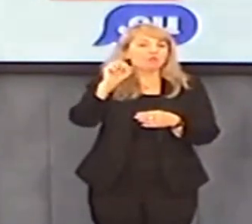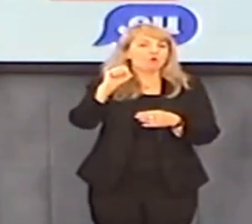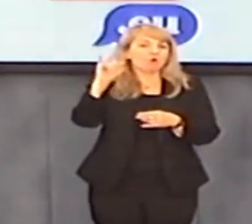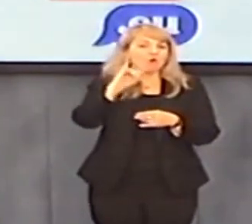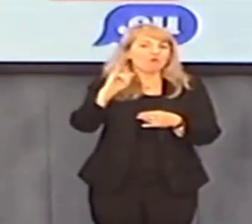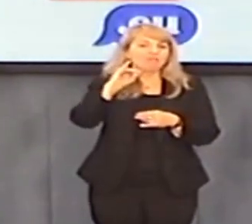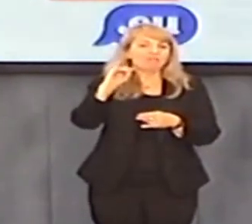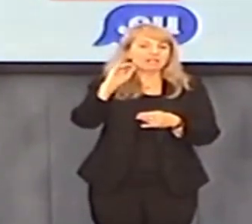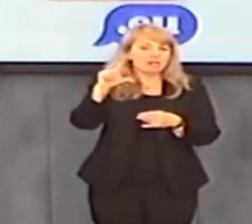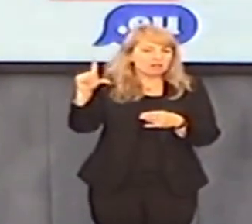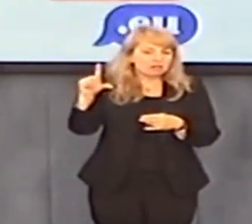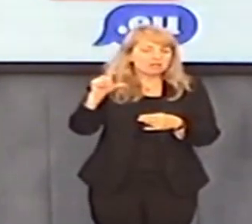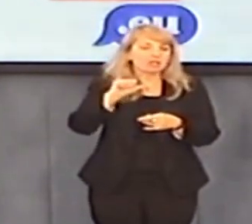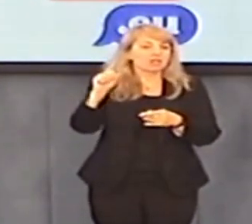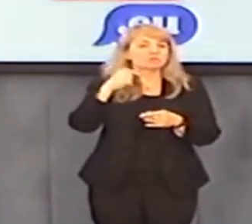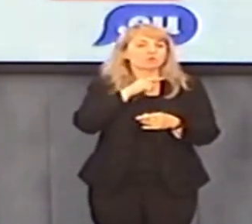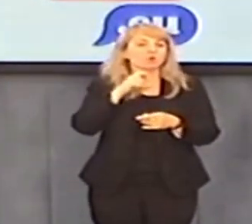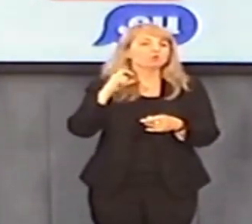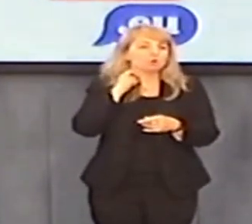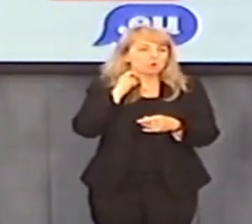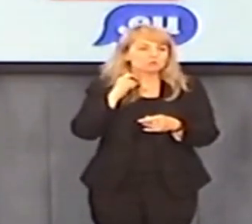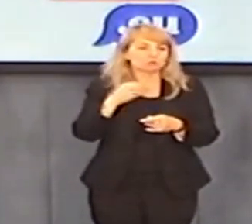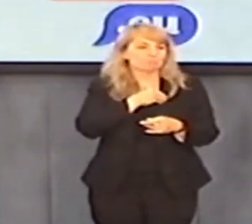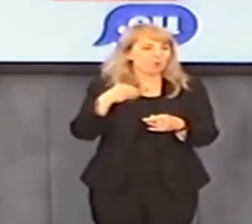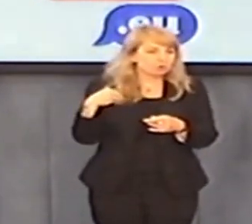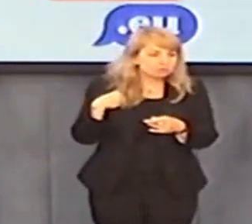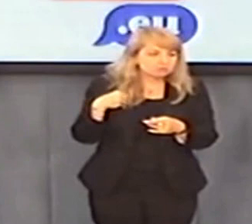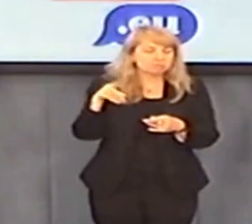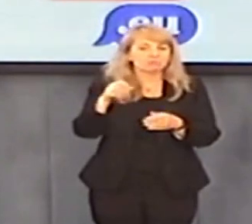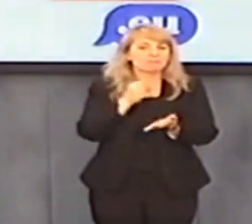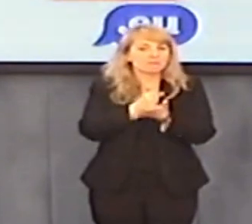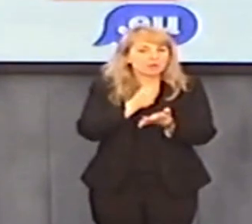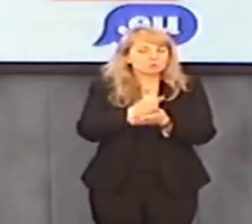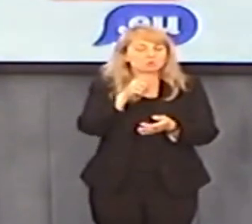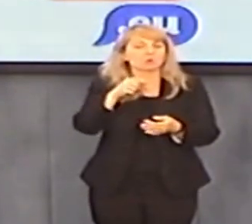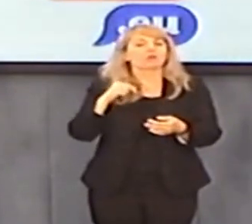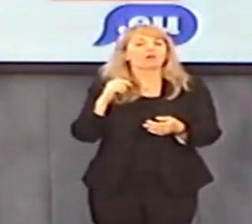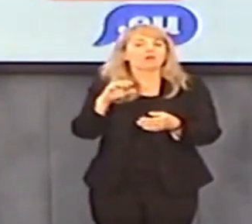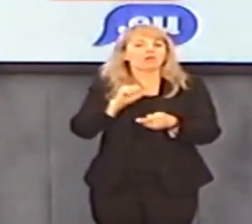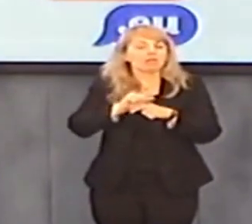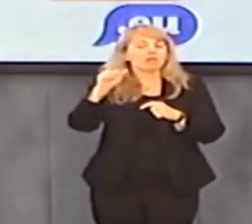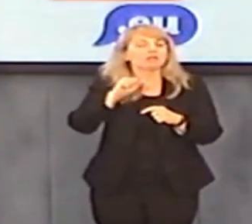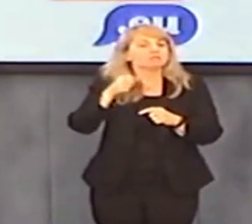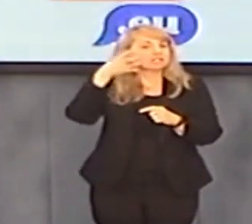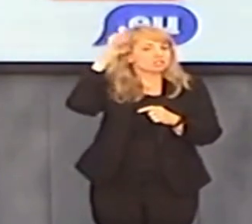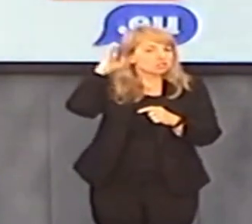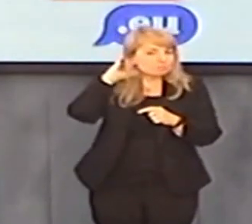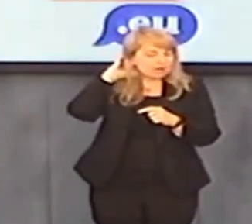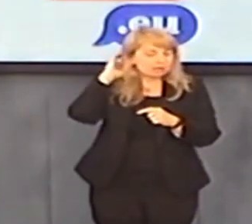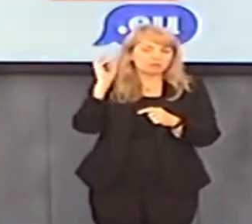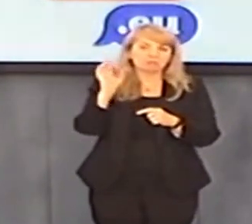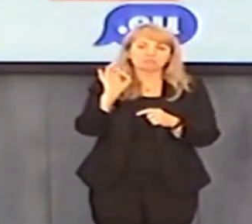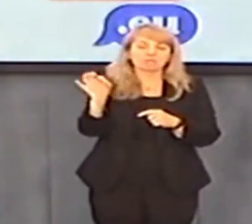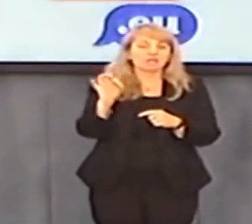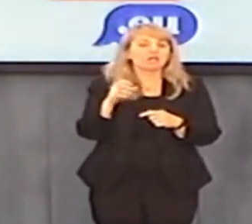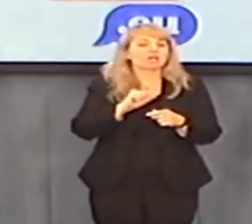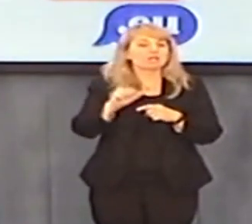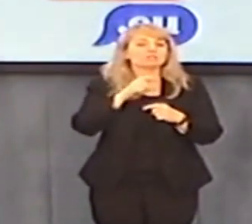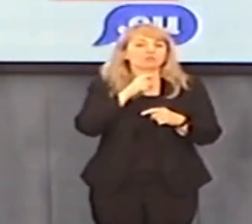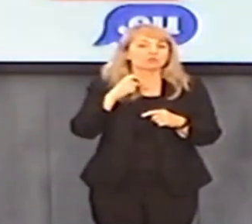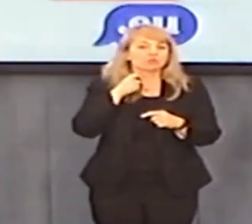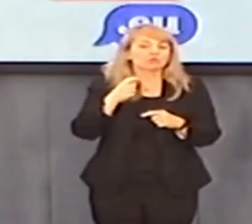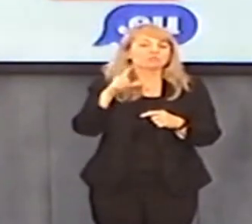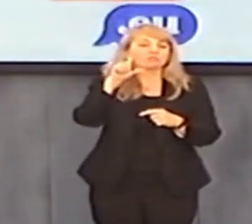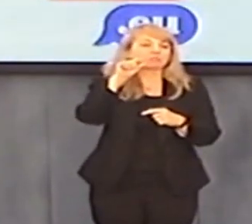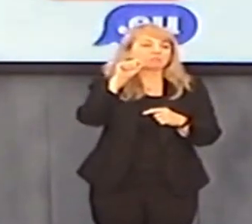który pracuje w Hiszpanii. Jest to ksiądz Paweł B. Zaraz przybliżę